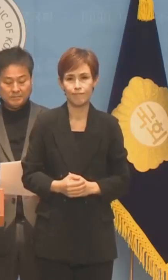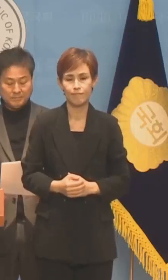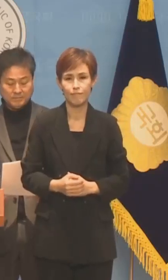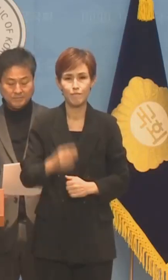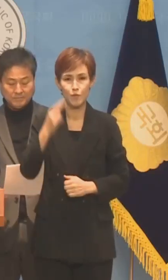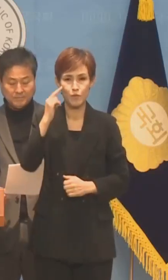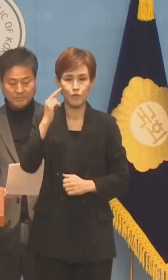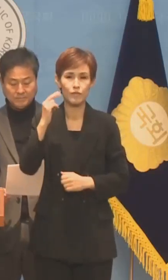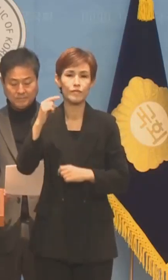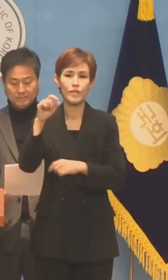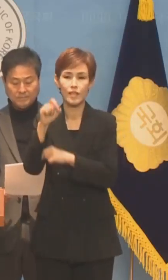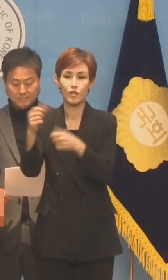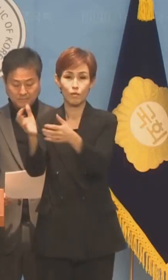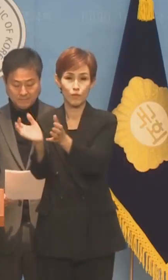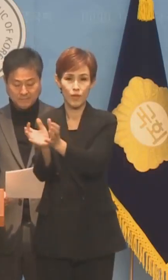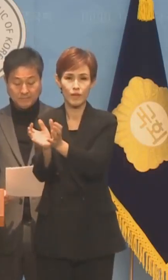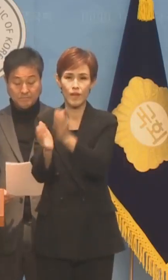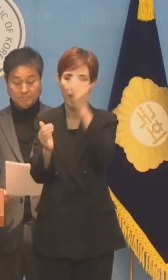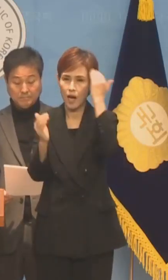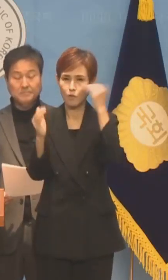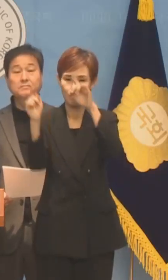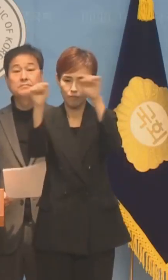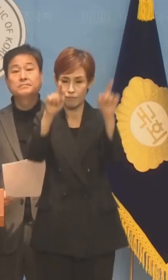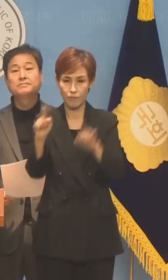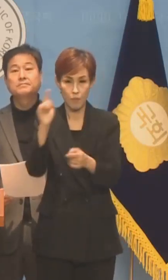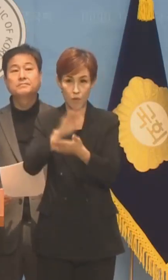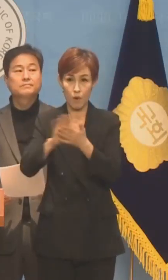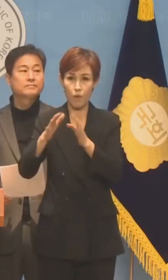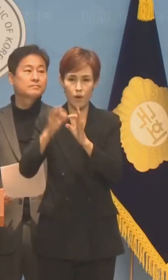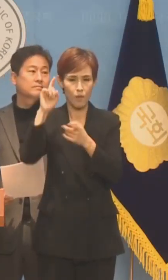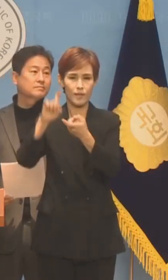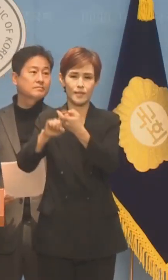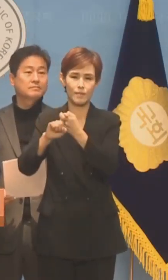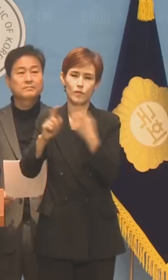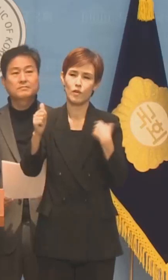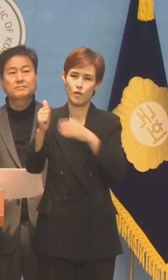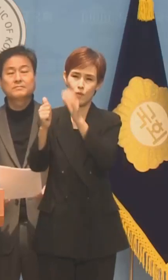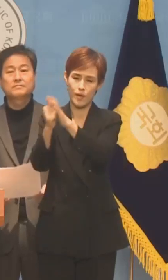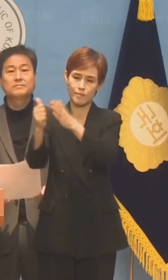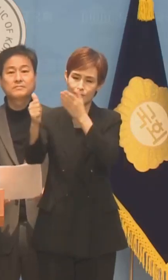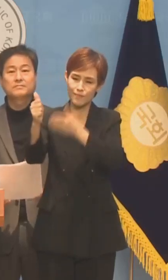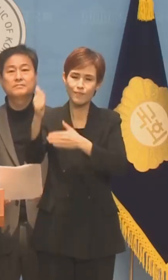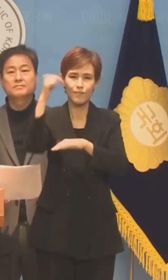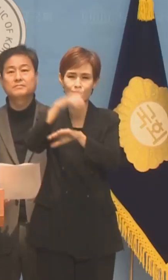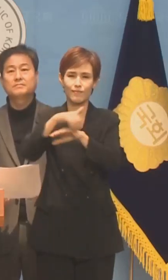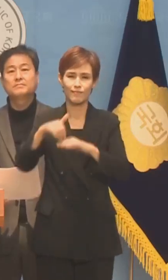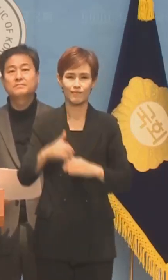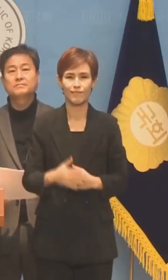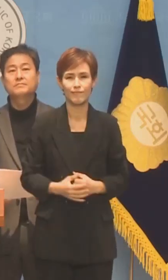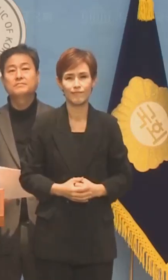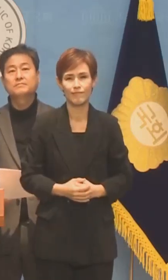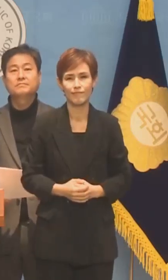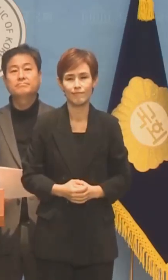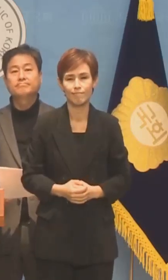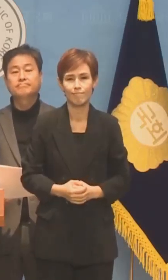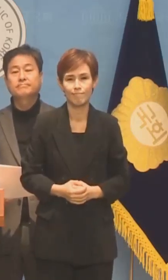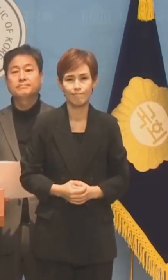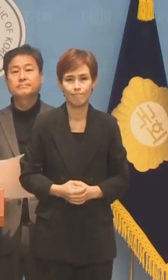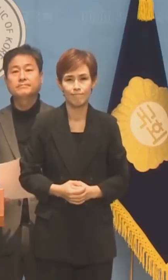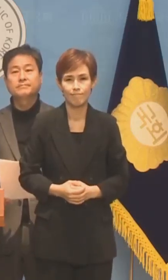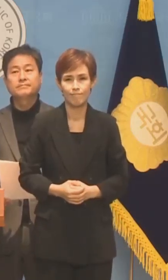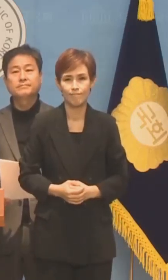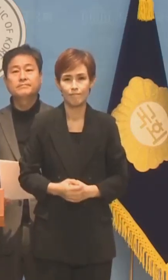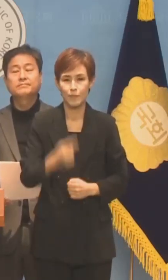트럼프 행정부의 한반도 평화에 대한 적극적인 관심과 역할을 요청할 계획입니다.